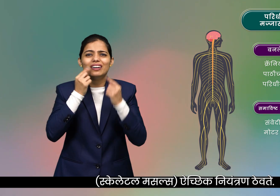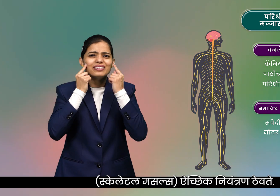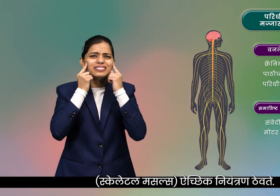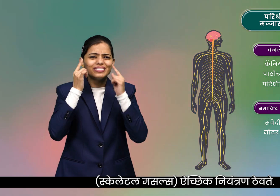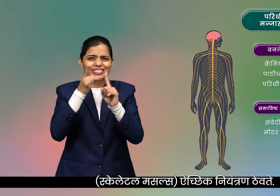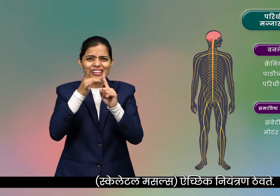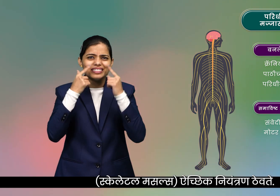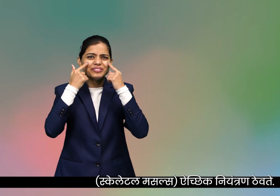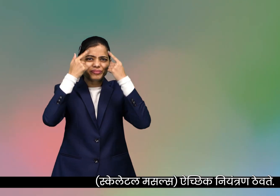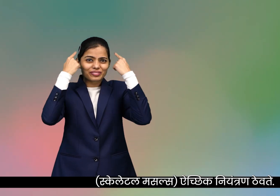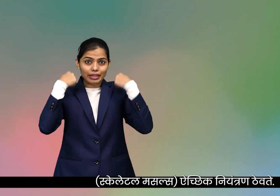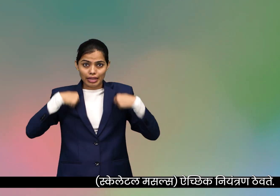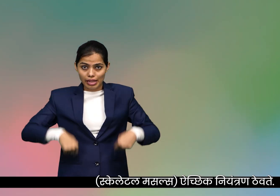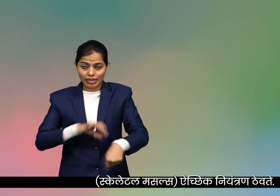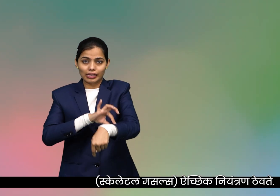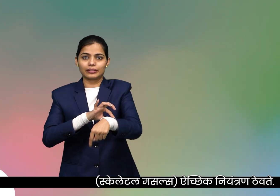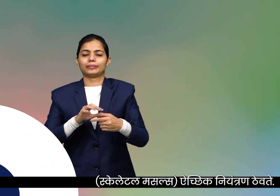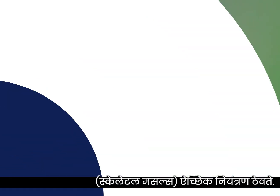स्केलेटल मसल्स ऐच्छिक नियंत्रण ठेवते.